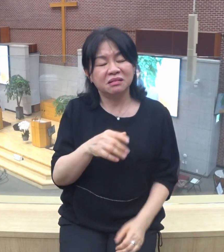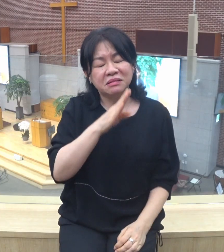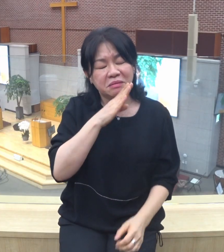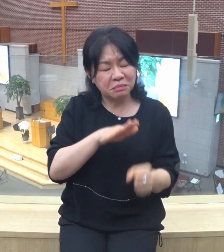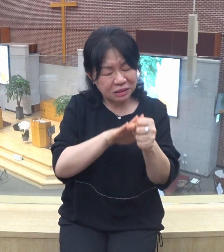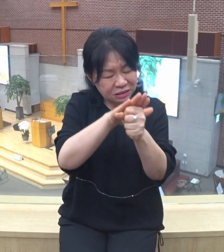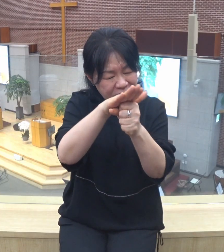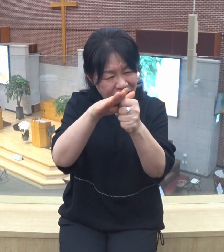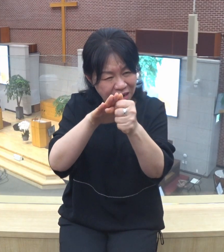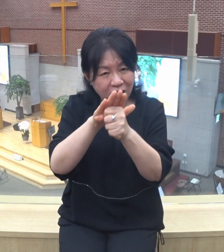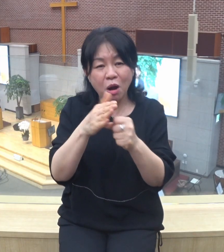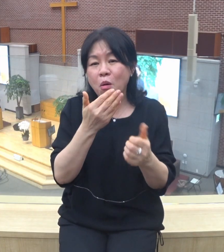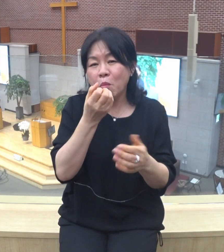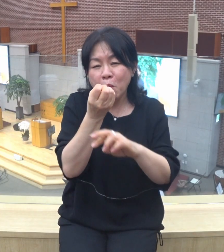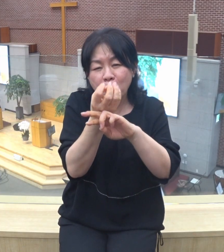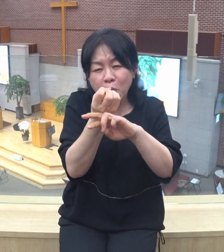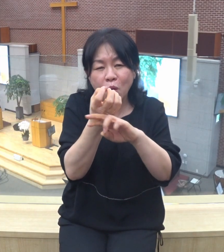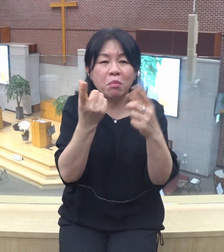존재가 된 것입니다.